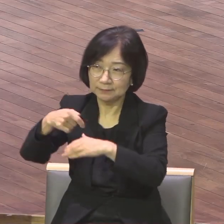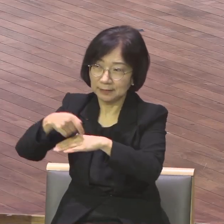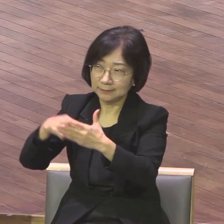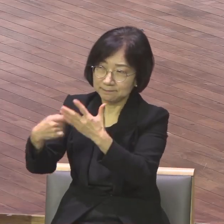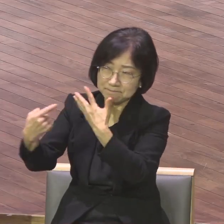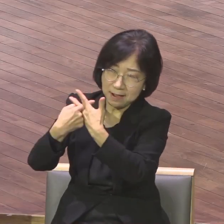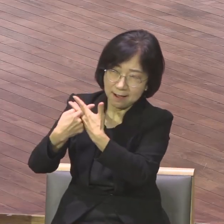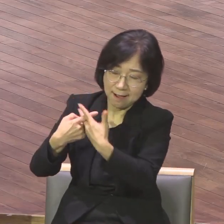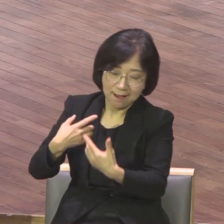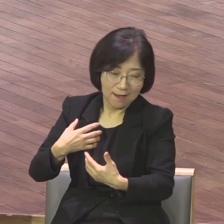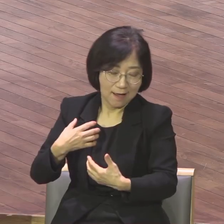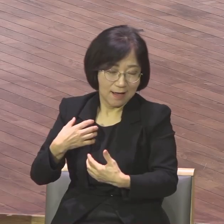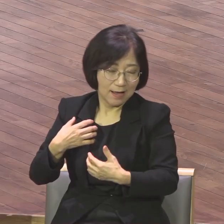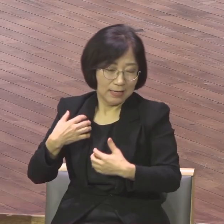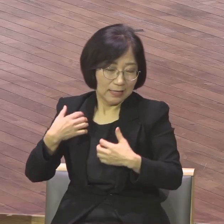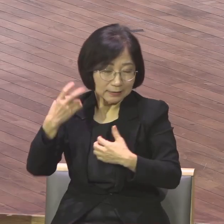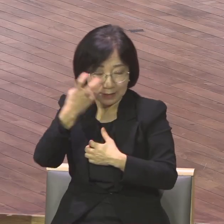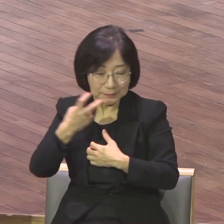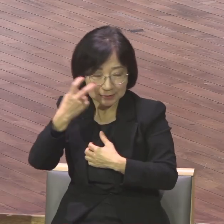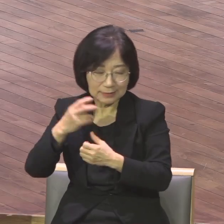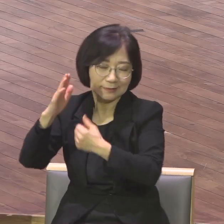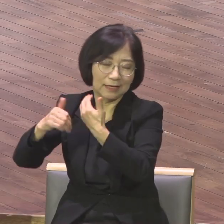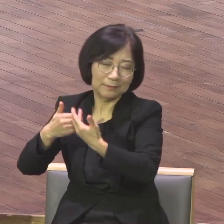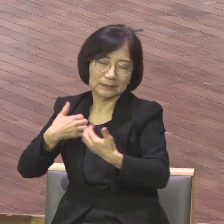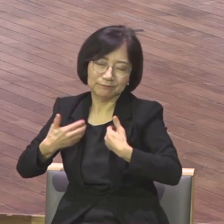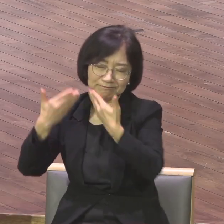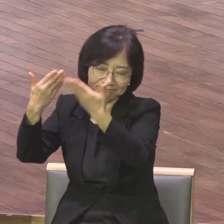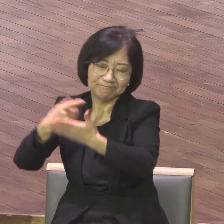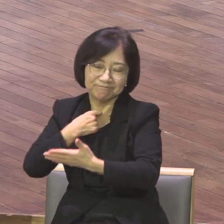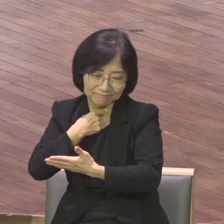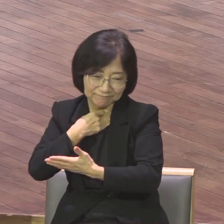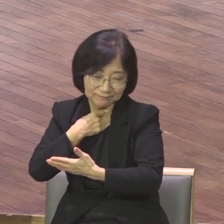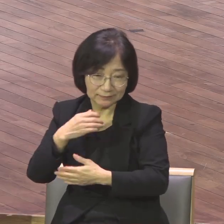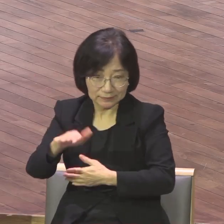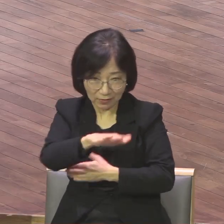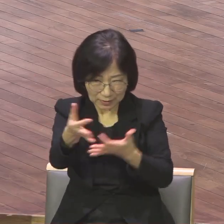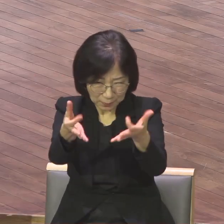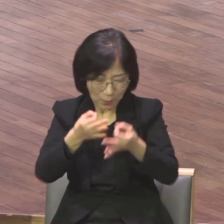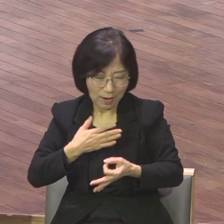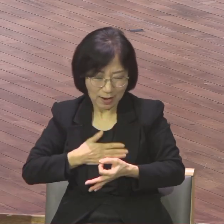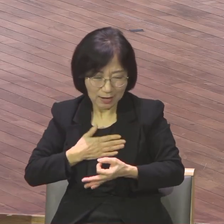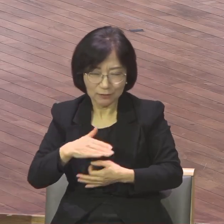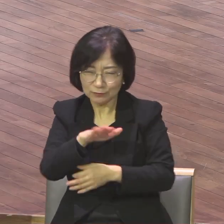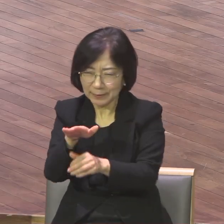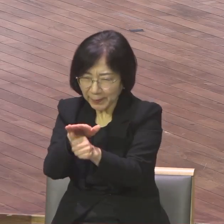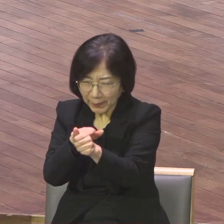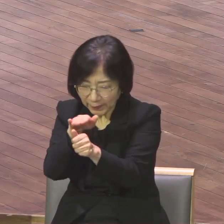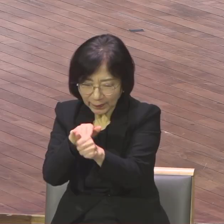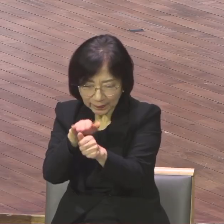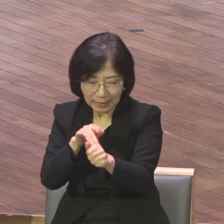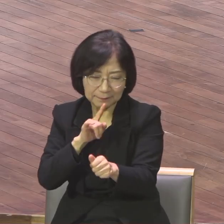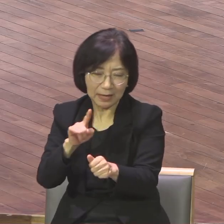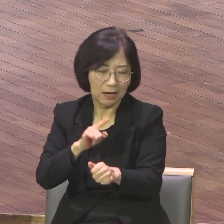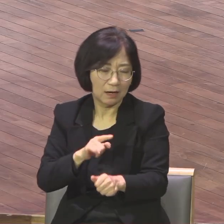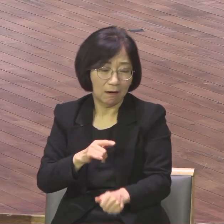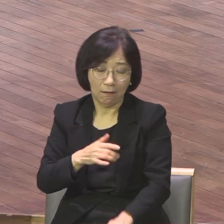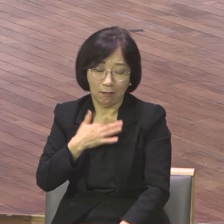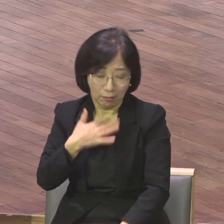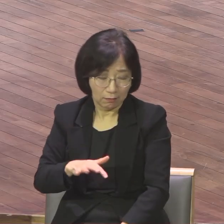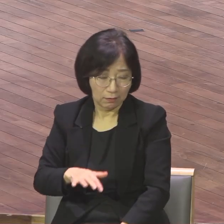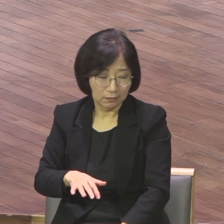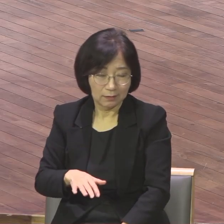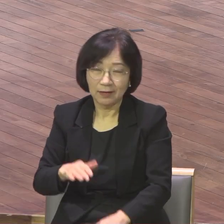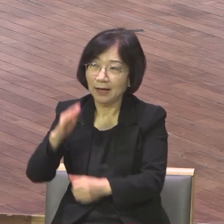감찰하시는 하나님을 기쁘시게 하려 함이라. 너희도 알거니와 우리가 아무 때에도 아첨하는 말이나 탐심의 탈을 쓰지